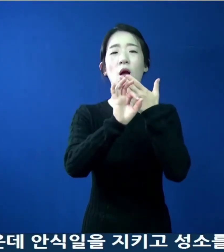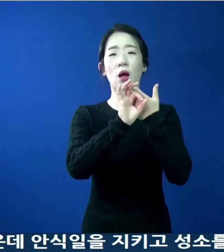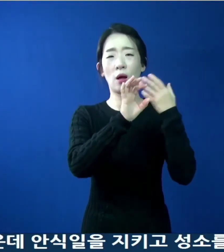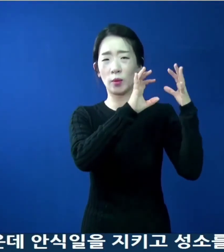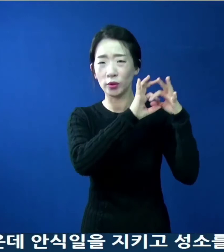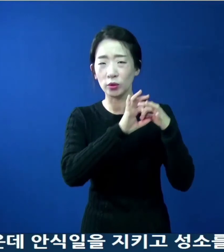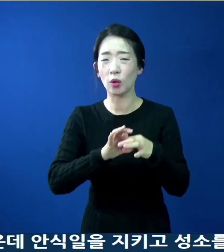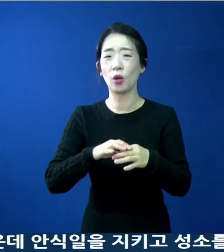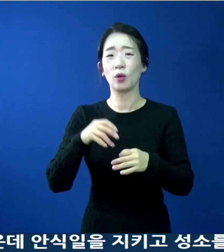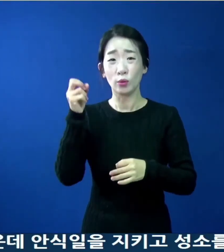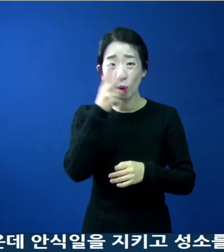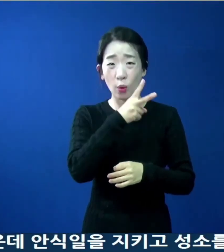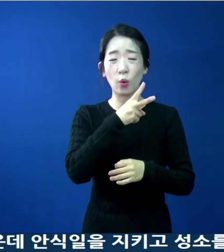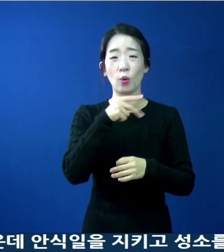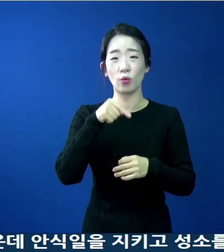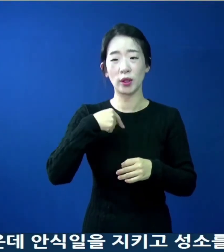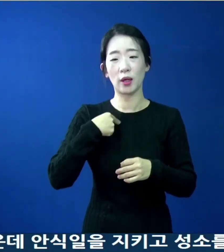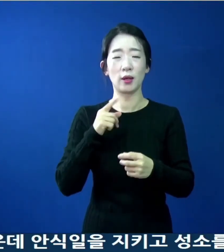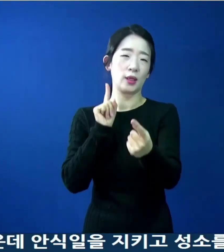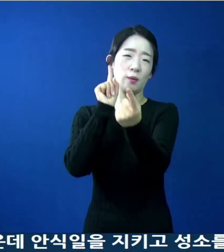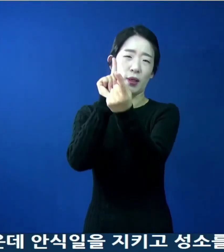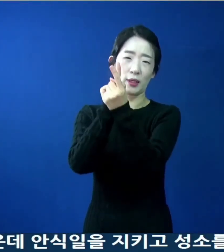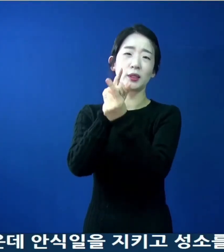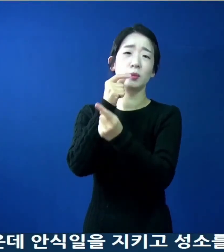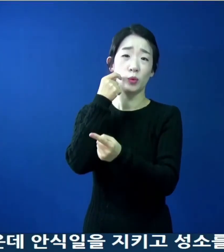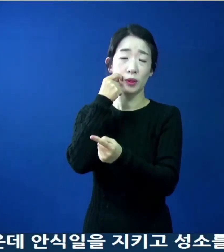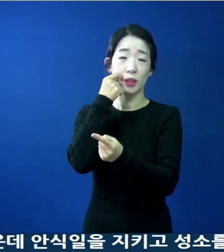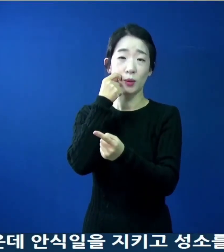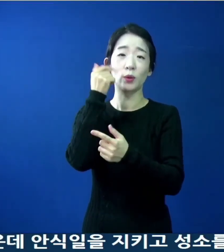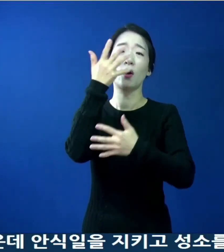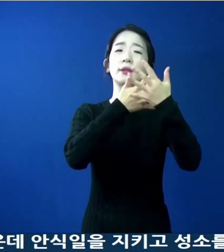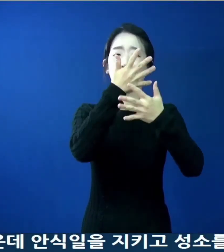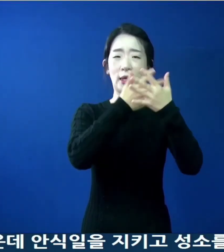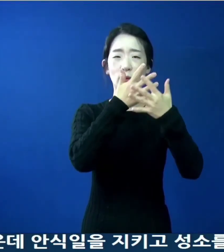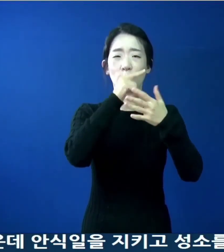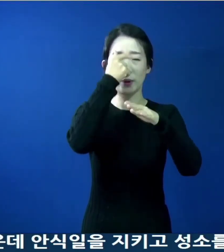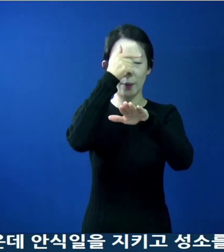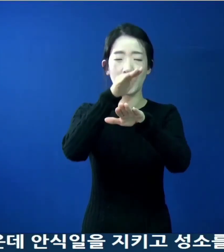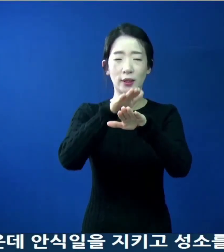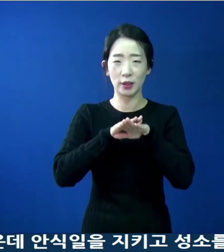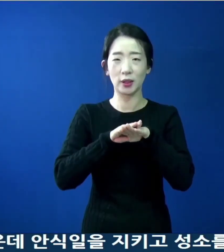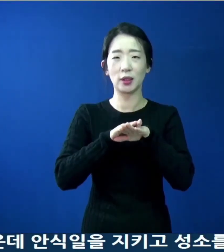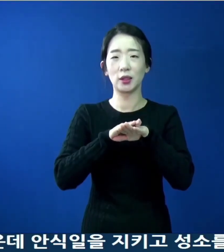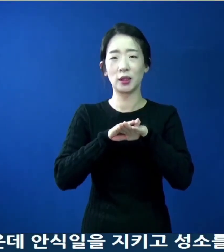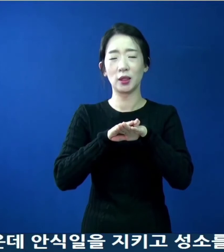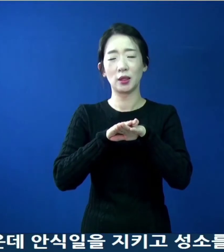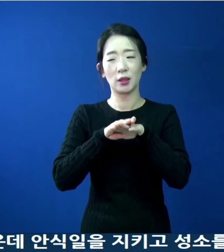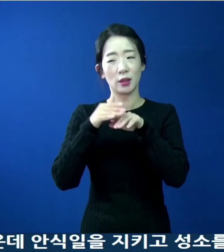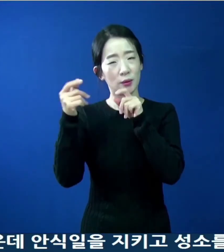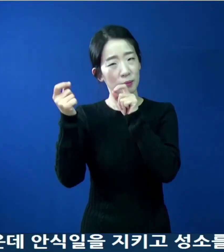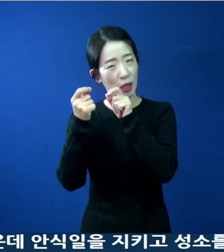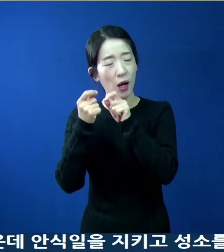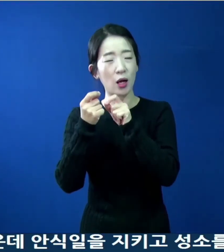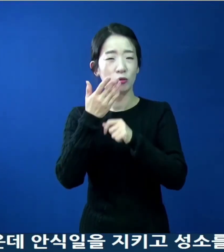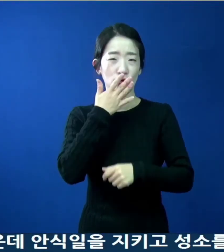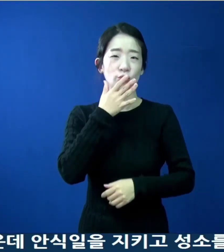마음속에 이런 참 안타까움이 있습니다. 사랑하는 여러분,